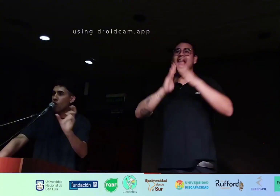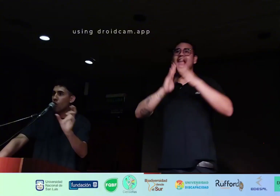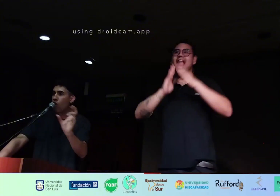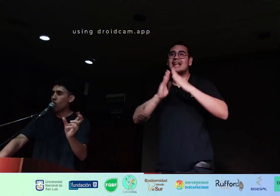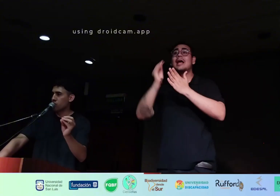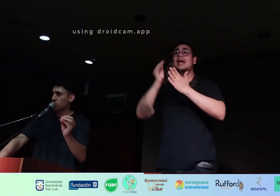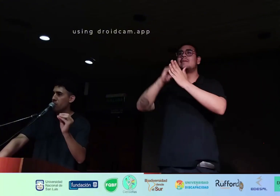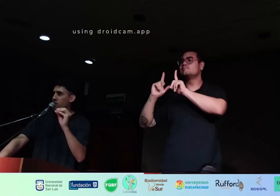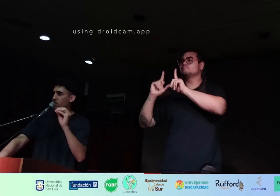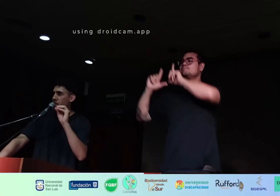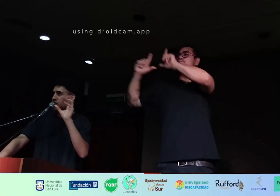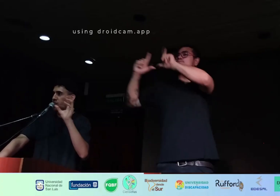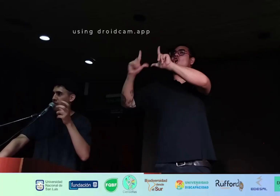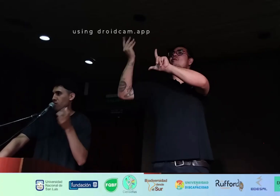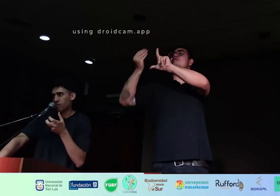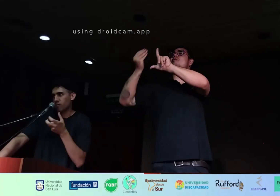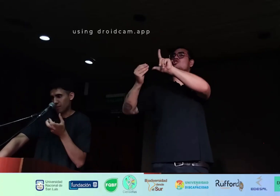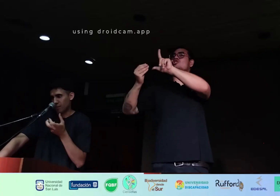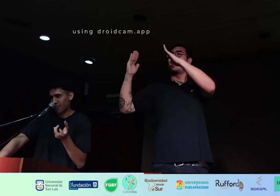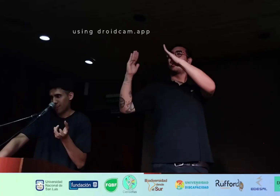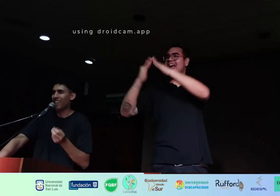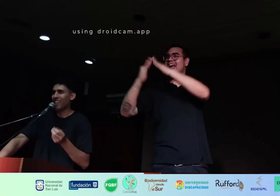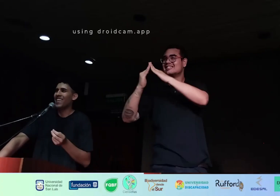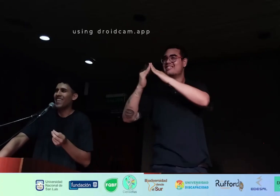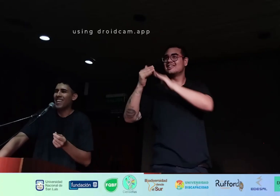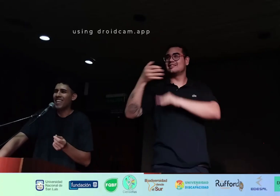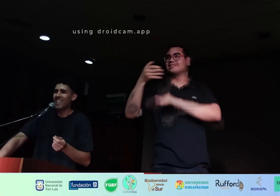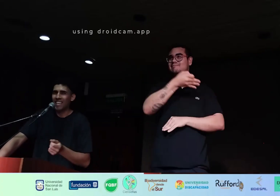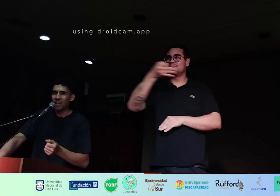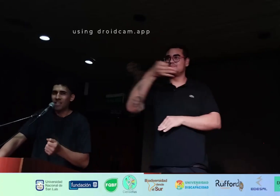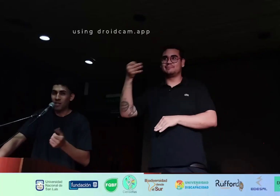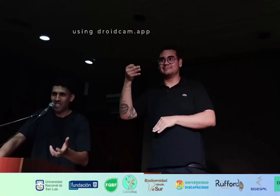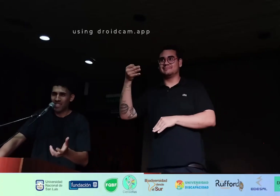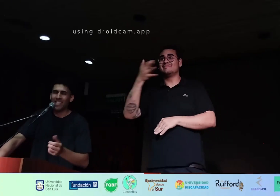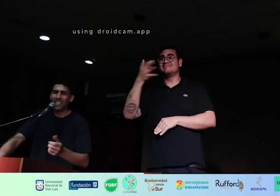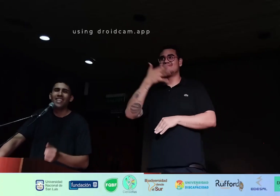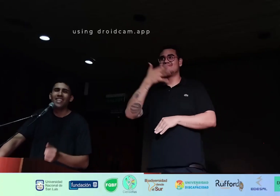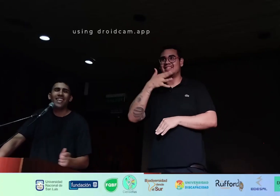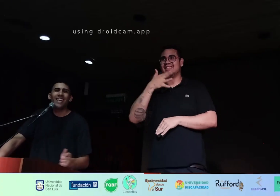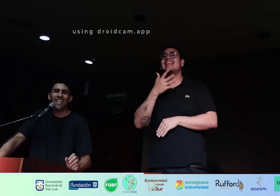los logos, simplemente falta, digamos, trabajar. Ponerse trabajar.